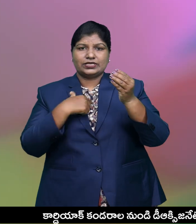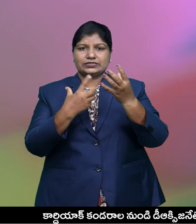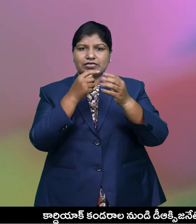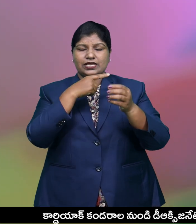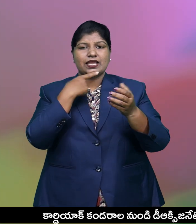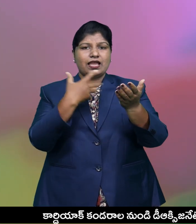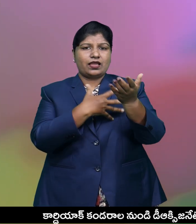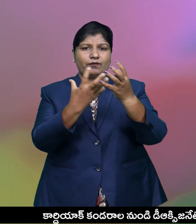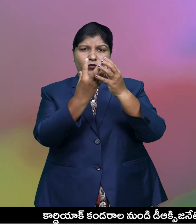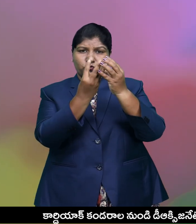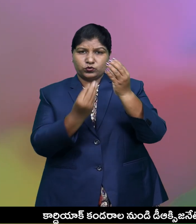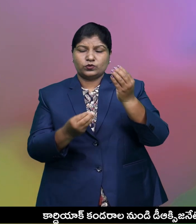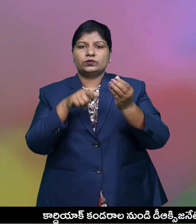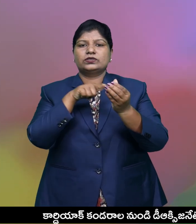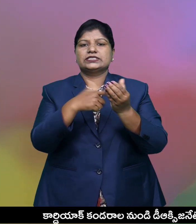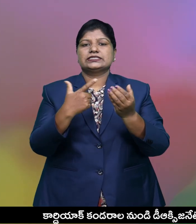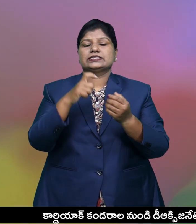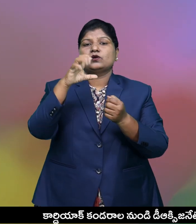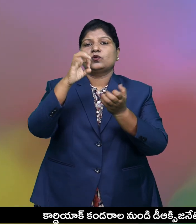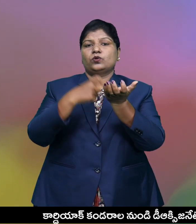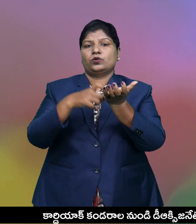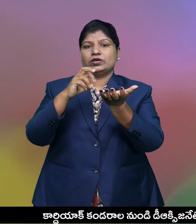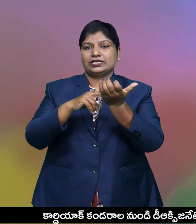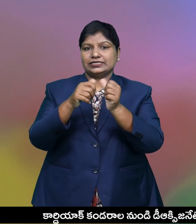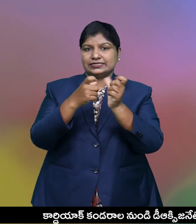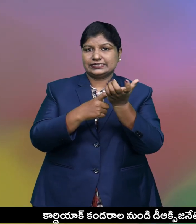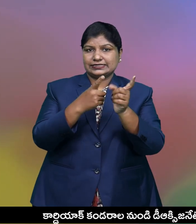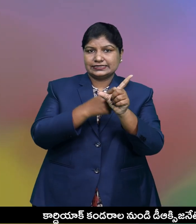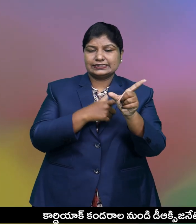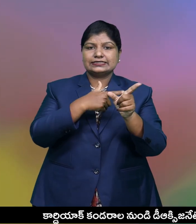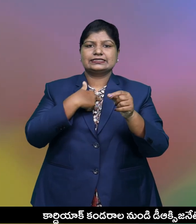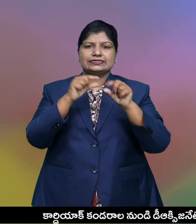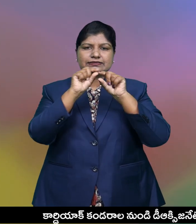కరోనరీ సైనస్ల ద్వారా కుడి కర్ణికలోకి ప్రవహిస్తుంది.